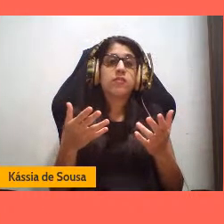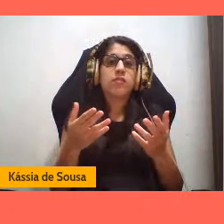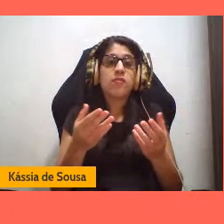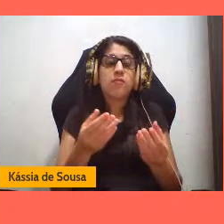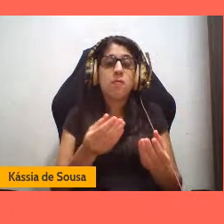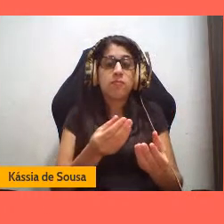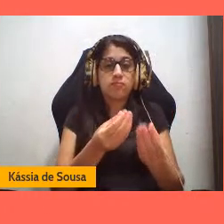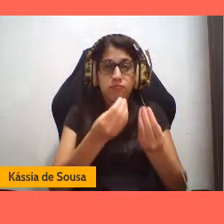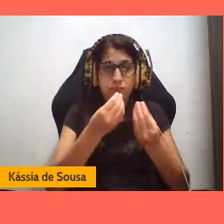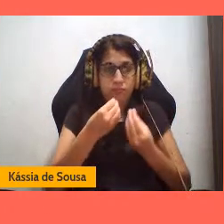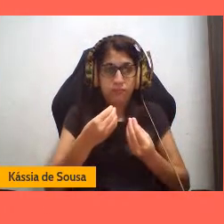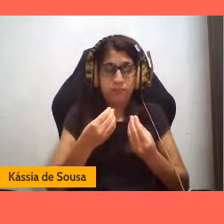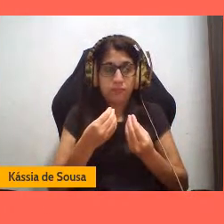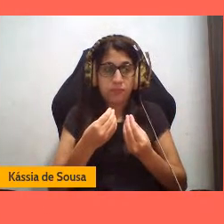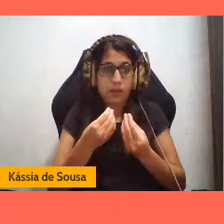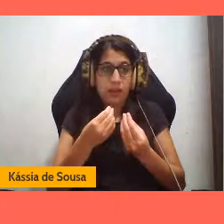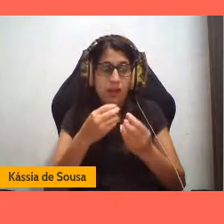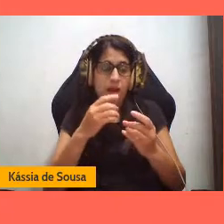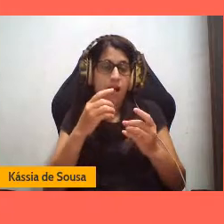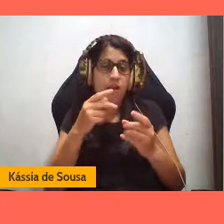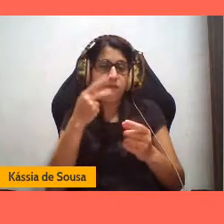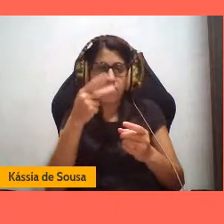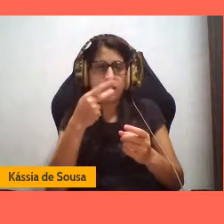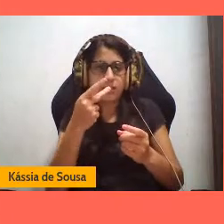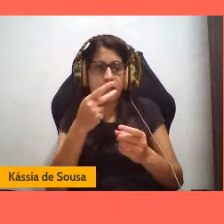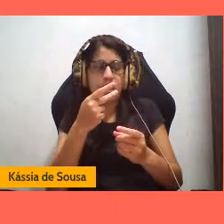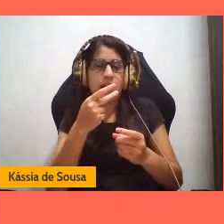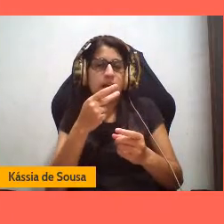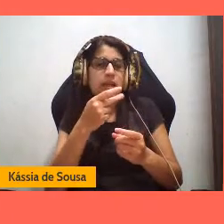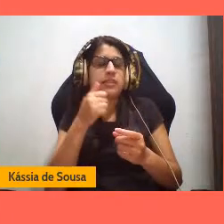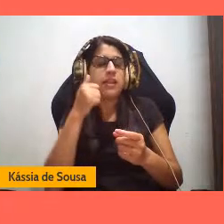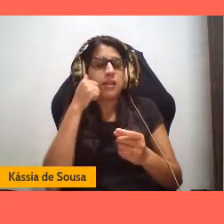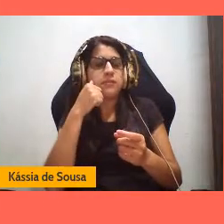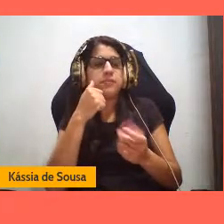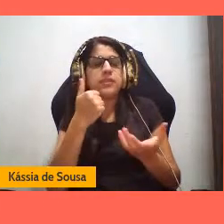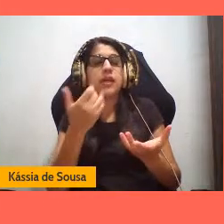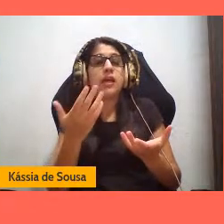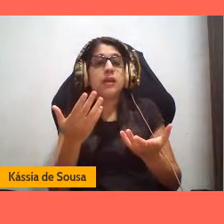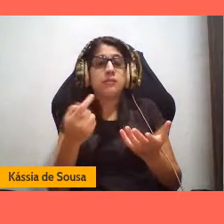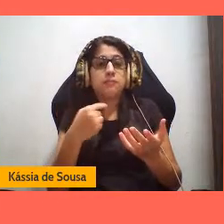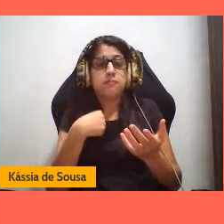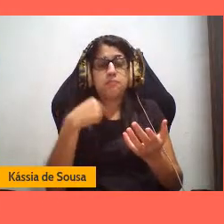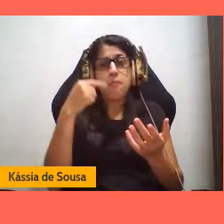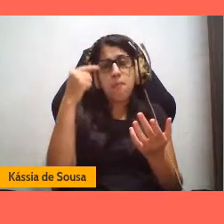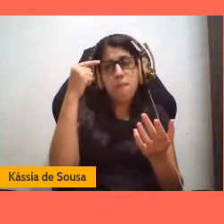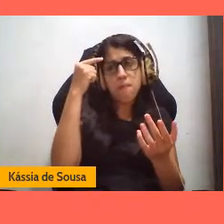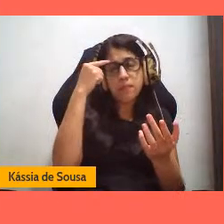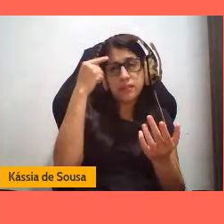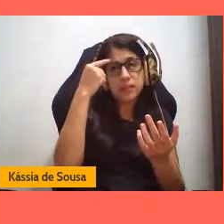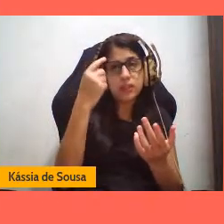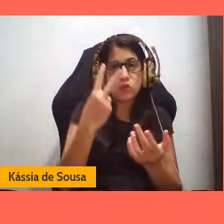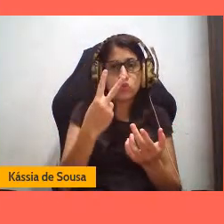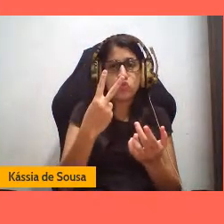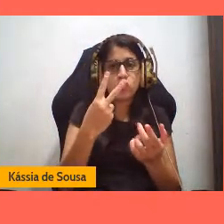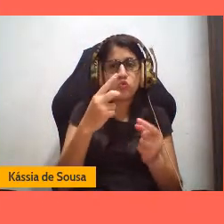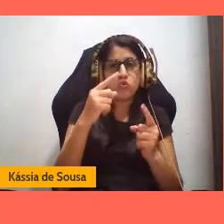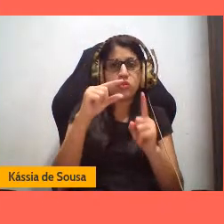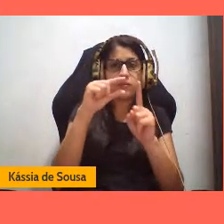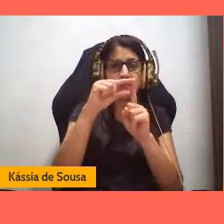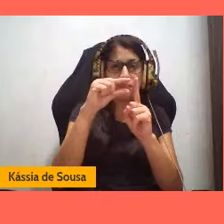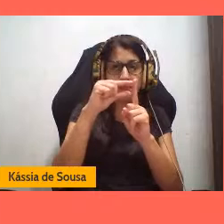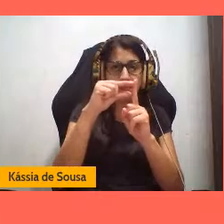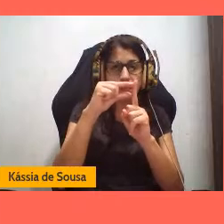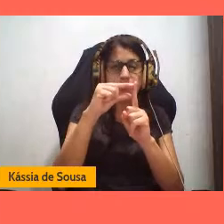né? Mas eu pensei somente em duas palavras, que eu acho que de alguma forma sintetizam o que foi, para mim,